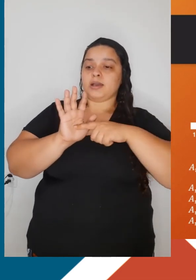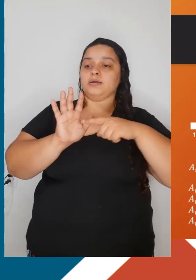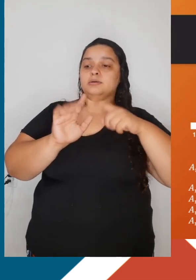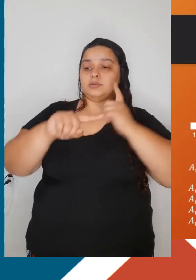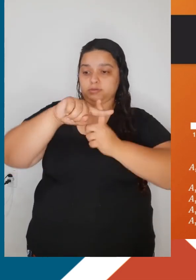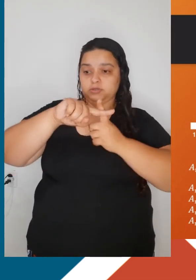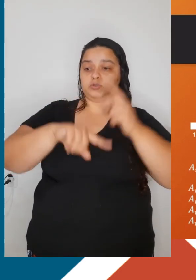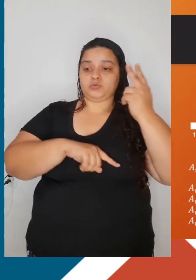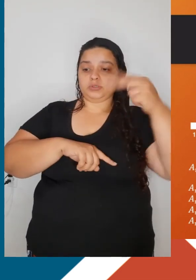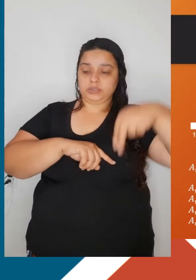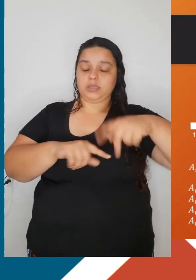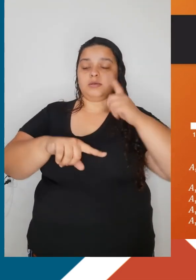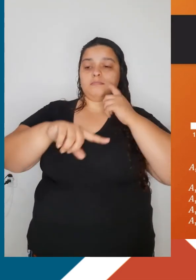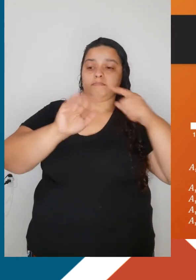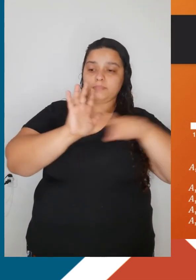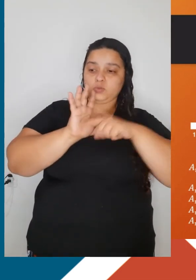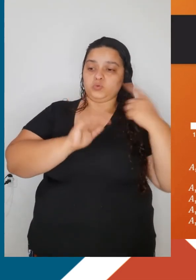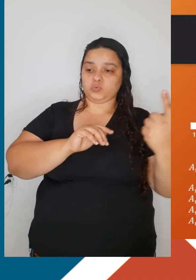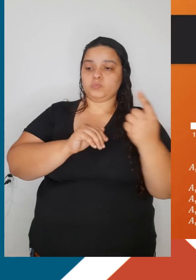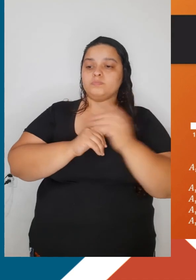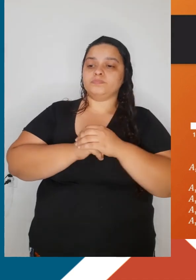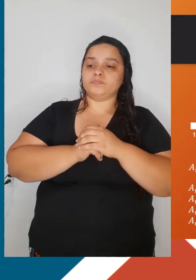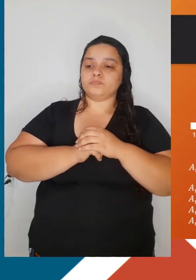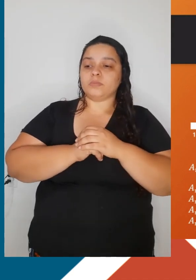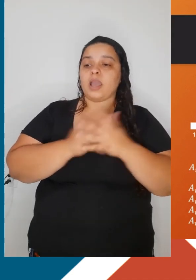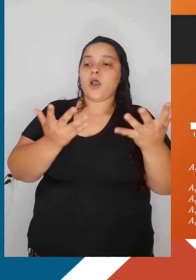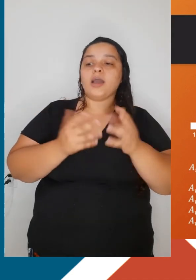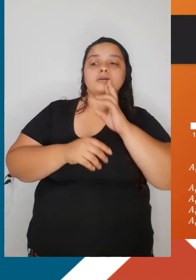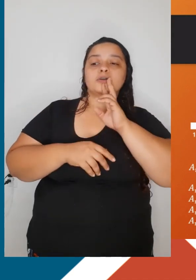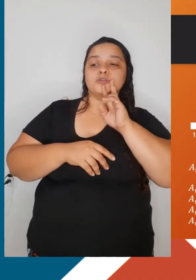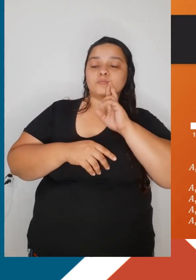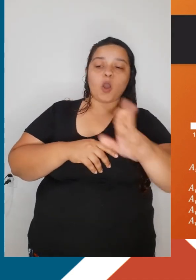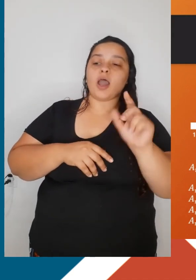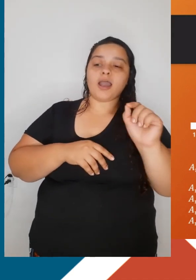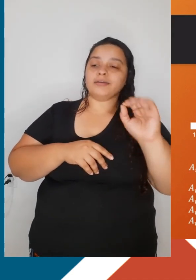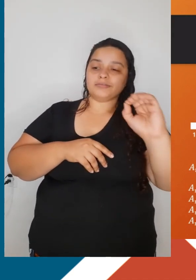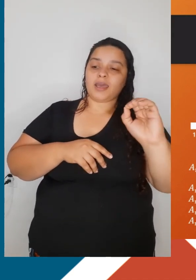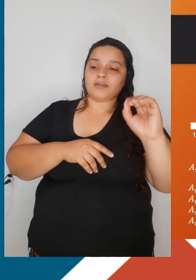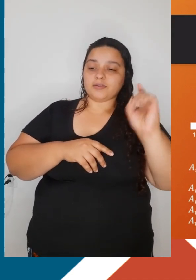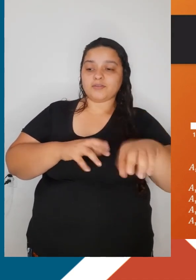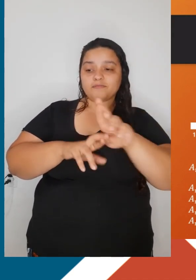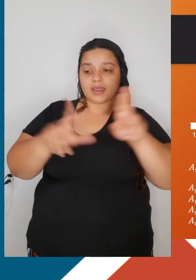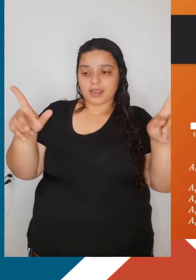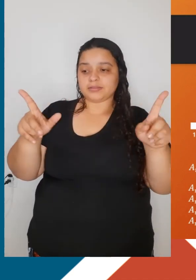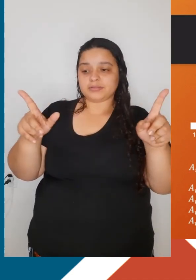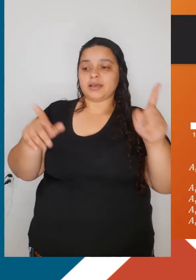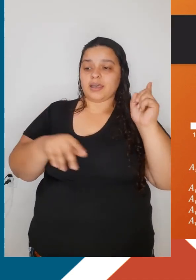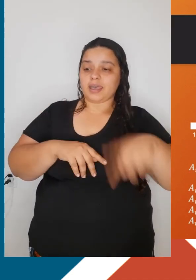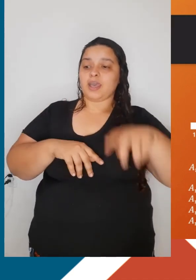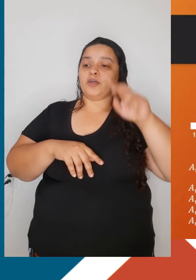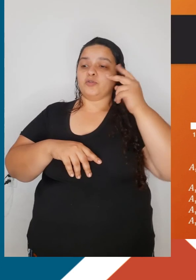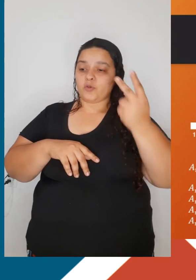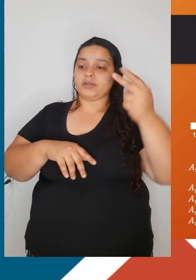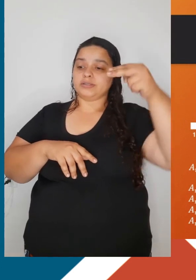1. N ao quadrado menos n ao quadrado vai dar zero. E com isso, a diferença entre as áreas